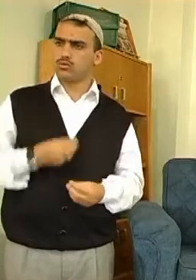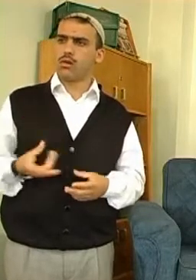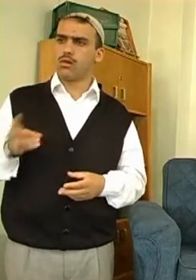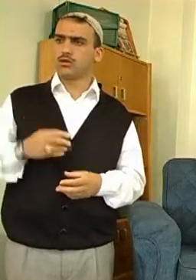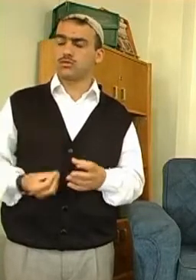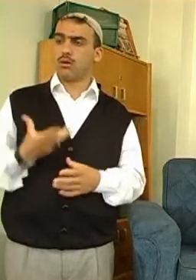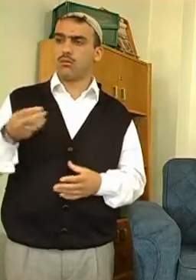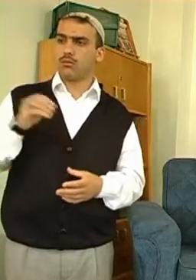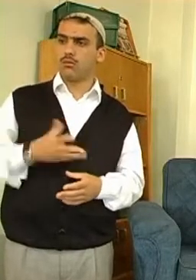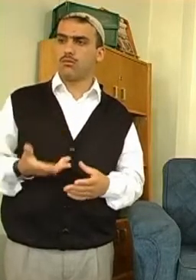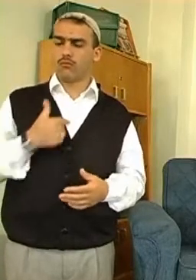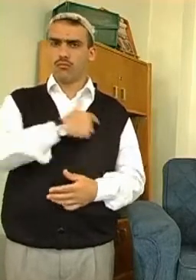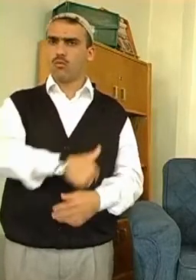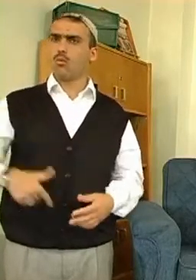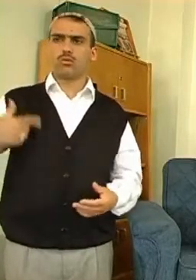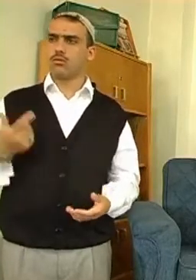çocuk yapamaz.